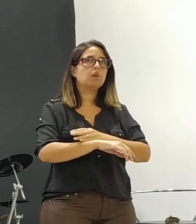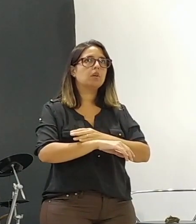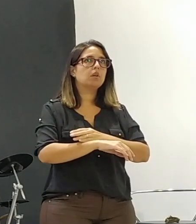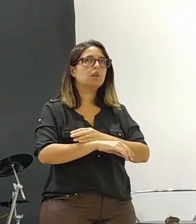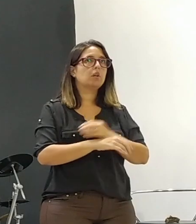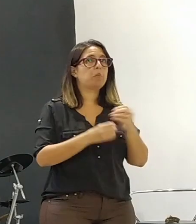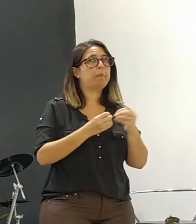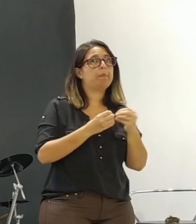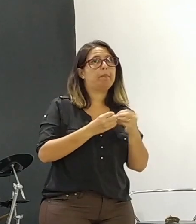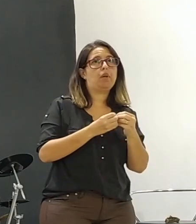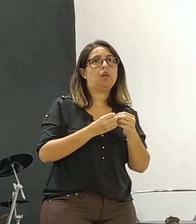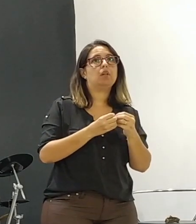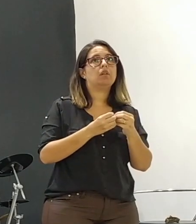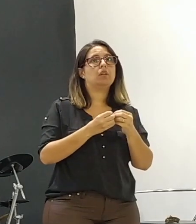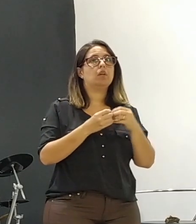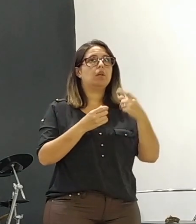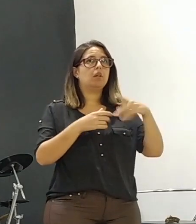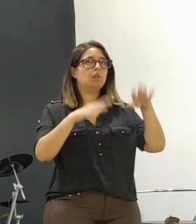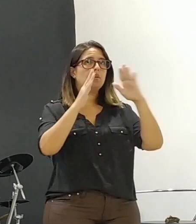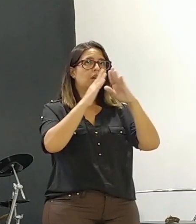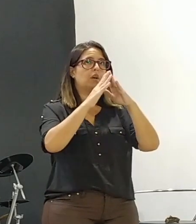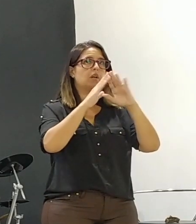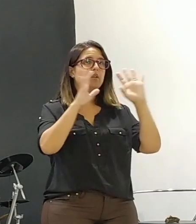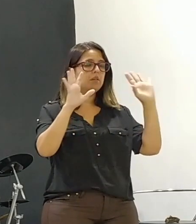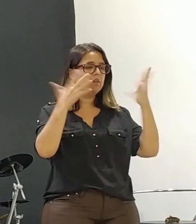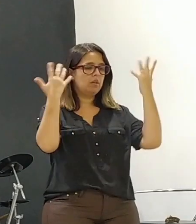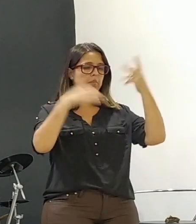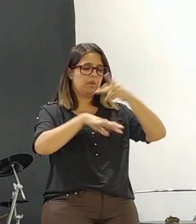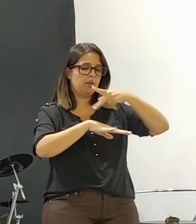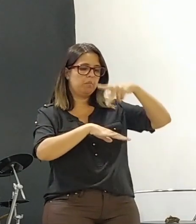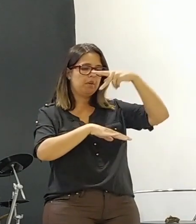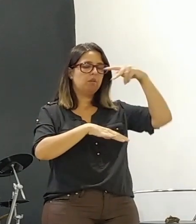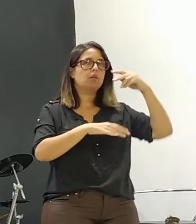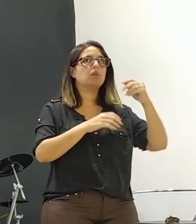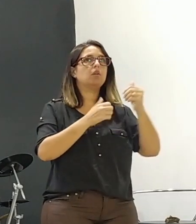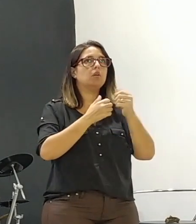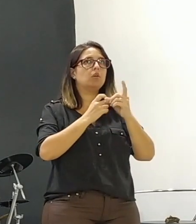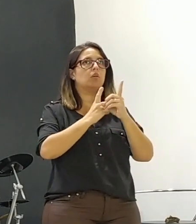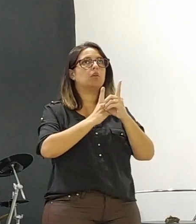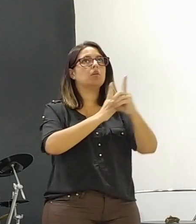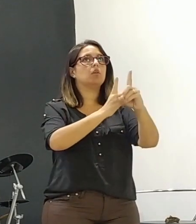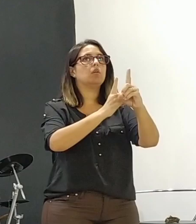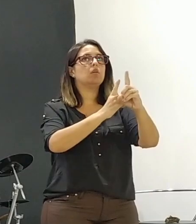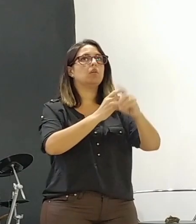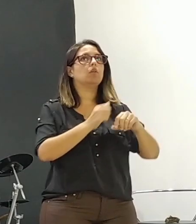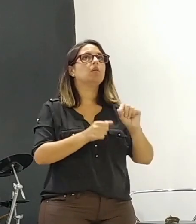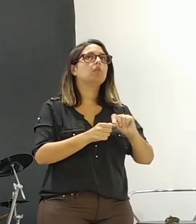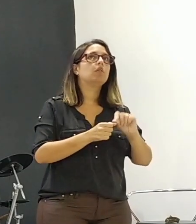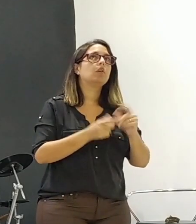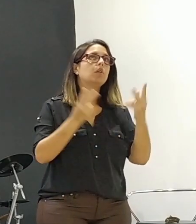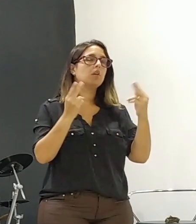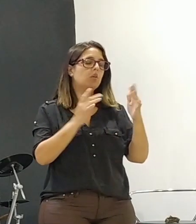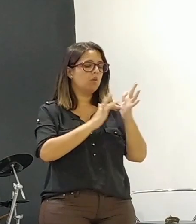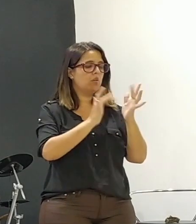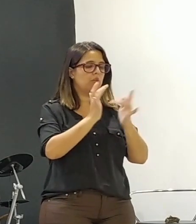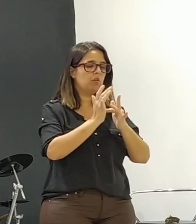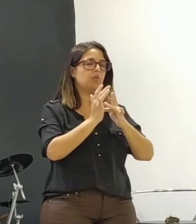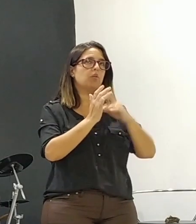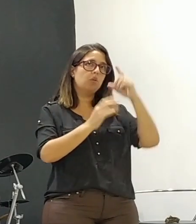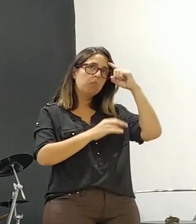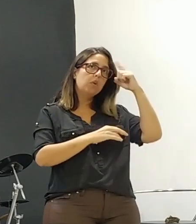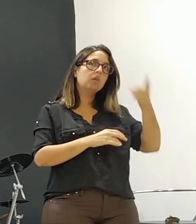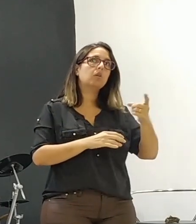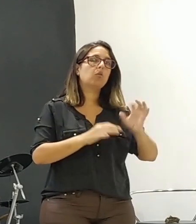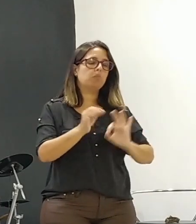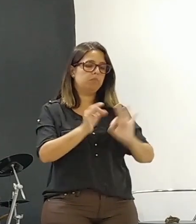em tua casa celebrarei a Páscoa com os meus discípulos. E os discípulos fizeram como Jesus lhes ordenara